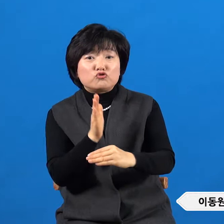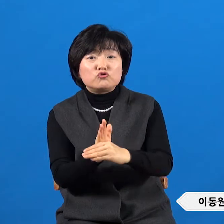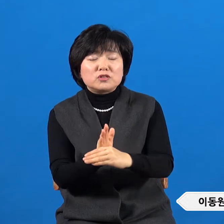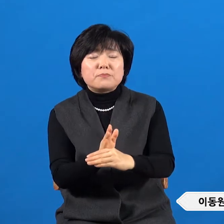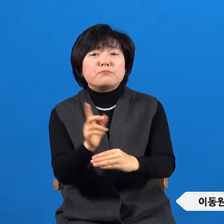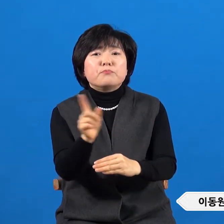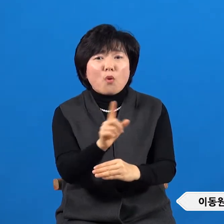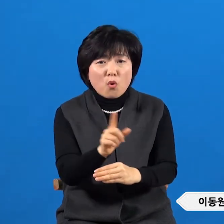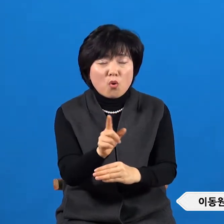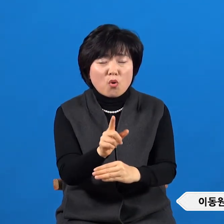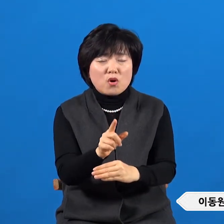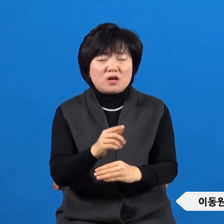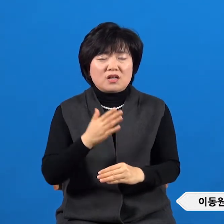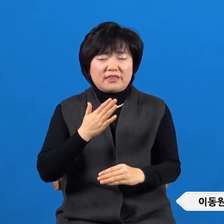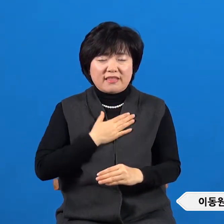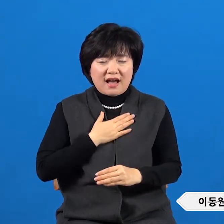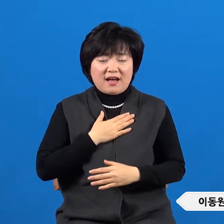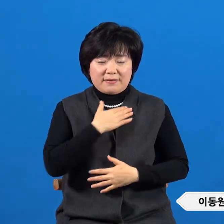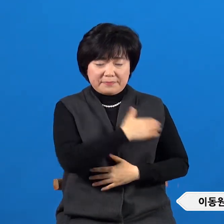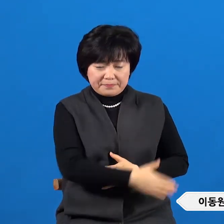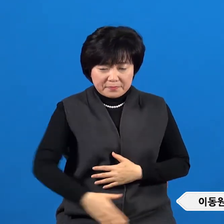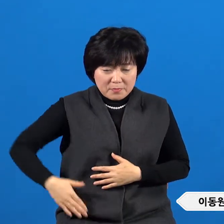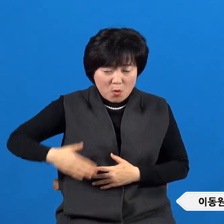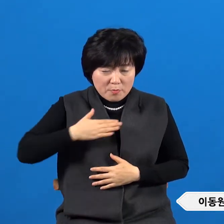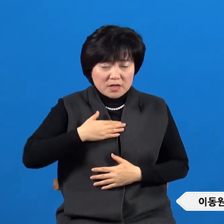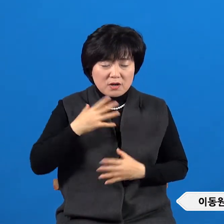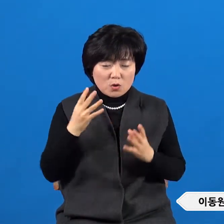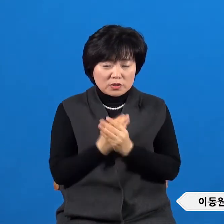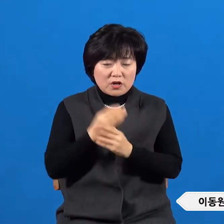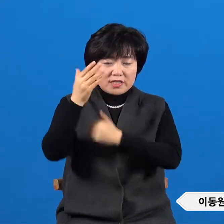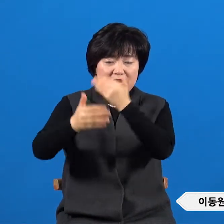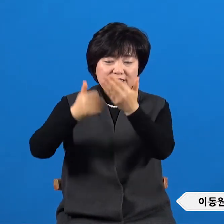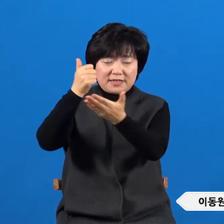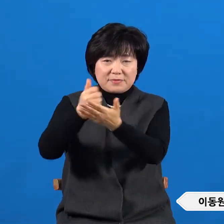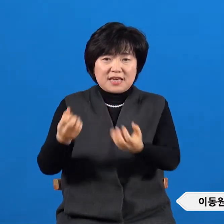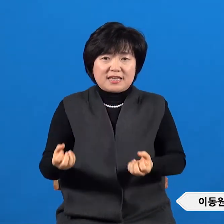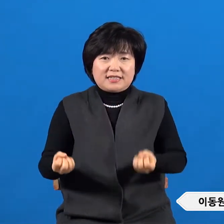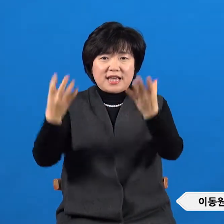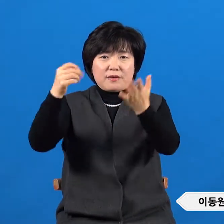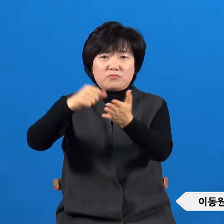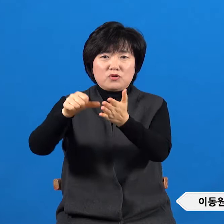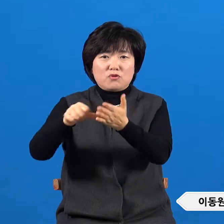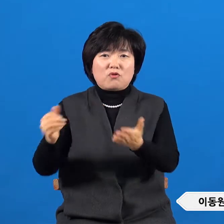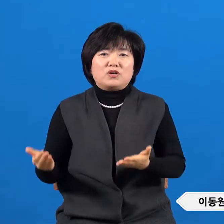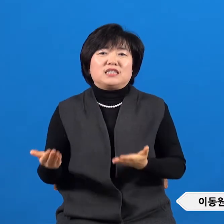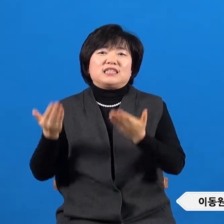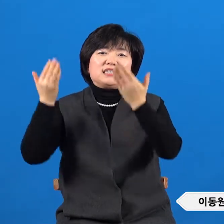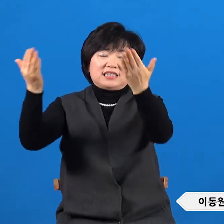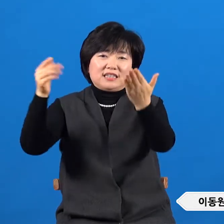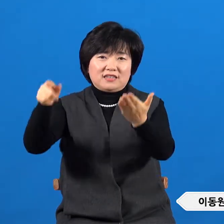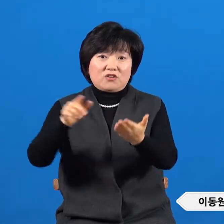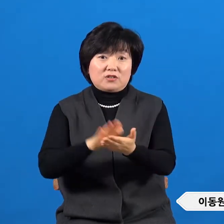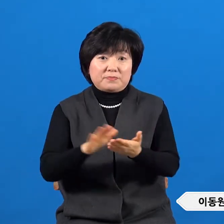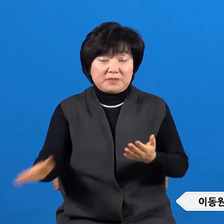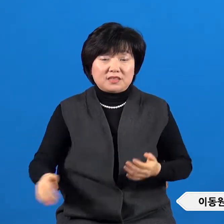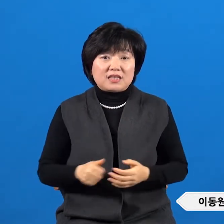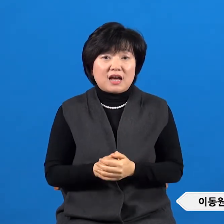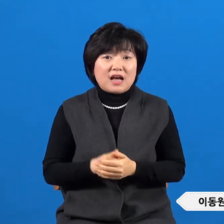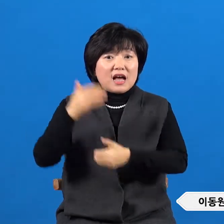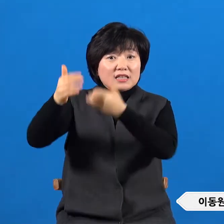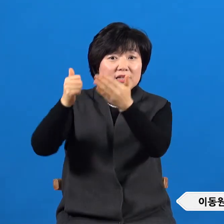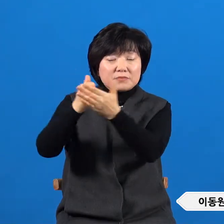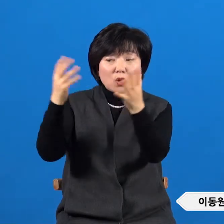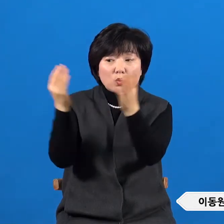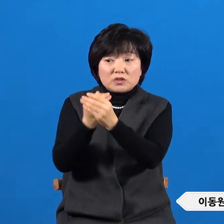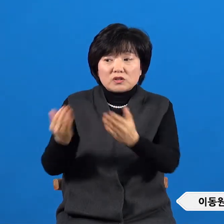뭘까요? 핵심은 자신을 하나님께 드리는 거예요. 우리 자신을 온전히 제물로 드리는 것입니다. 우리가 하나님께